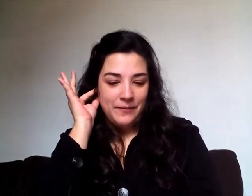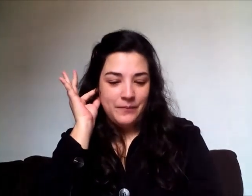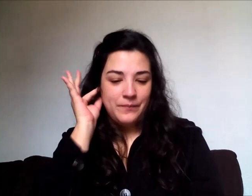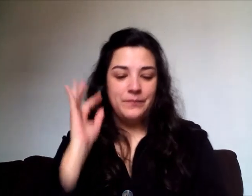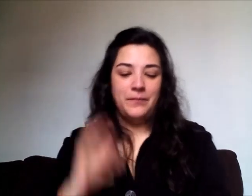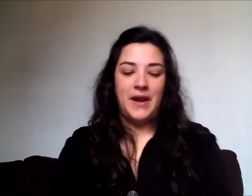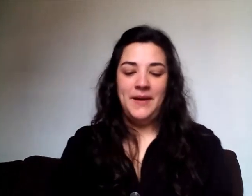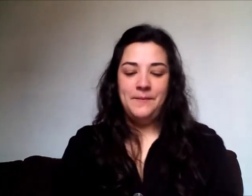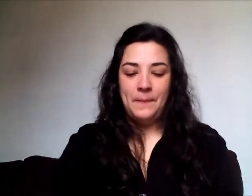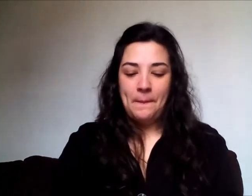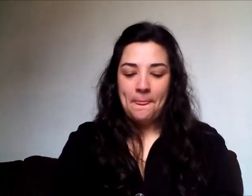chica, ¿vale?